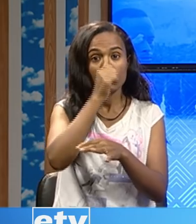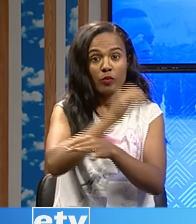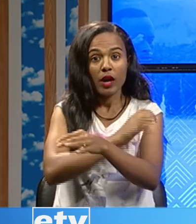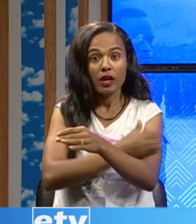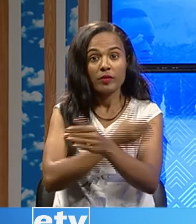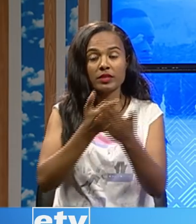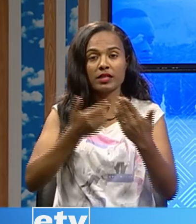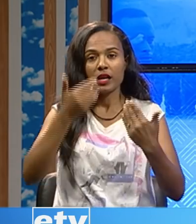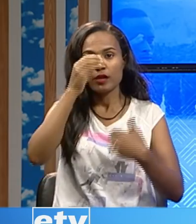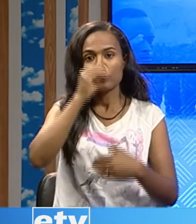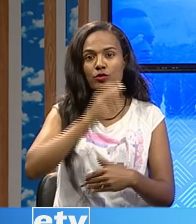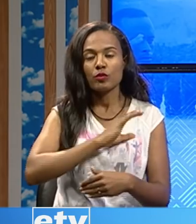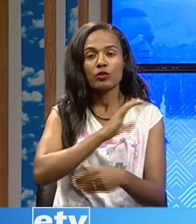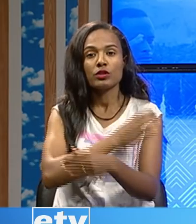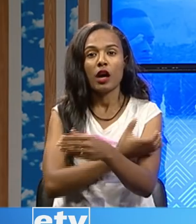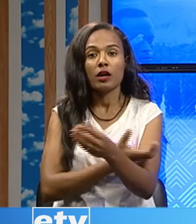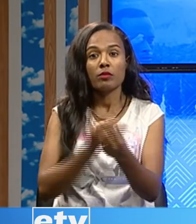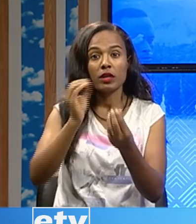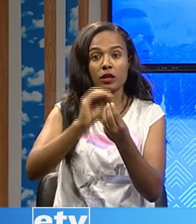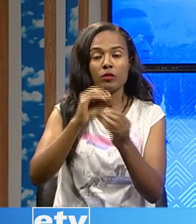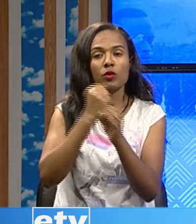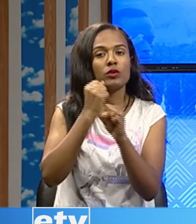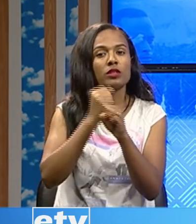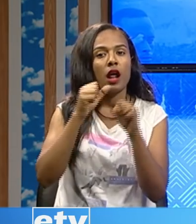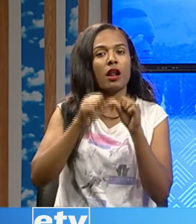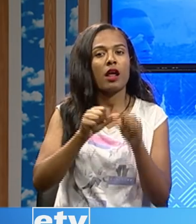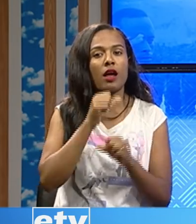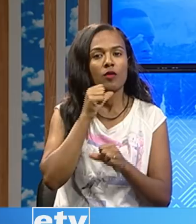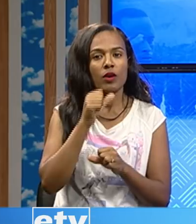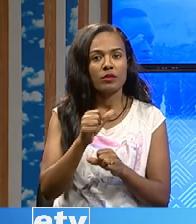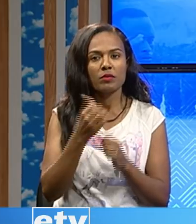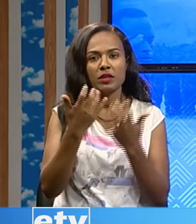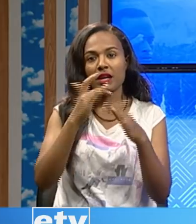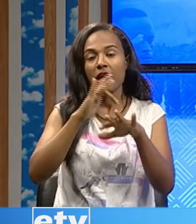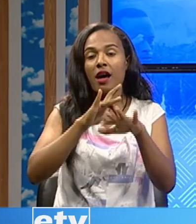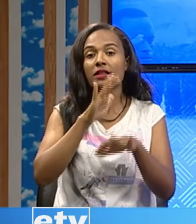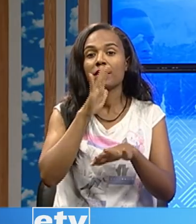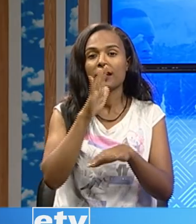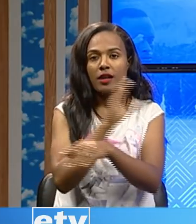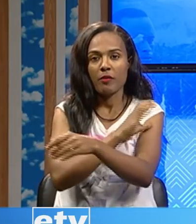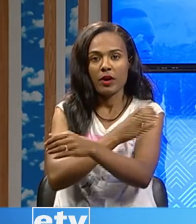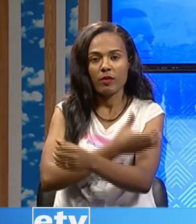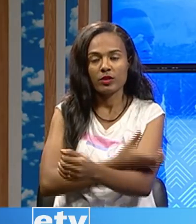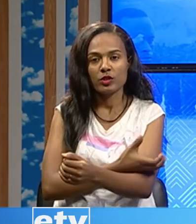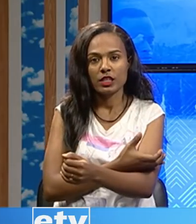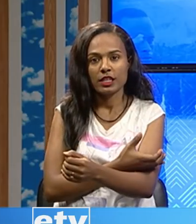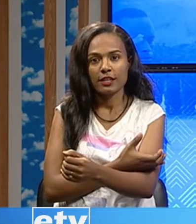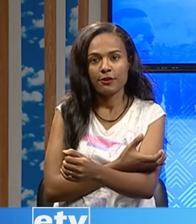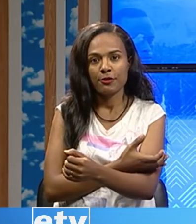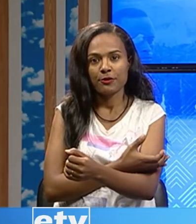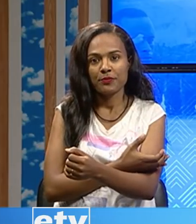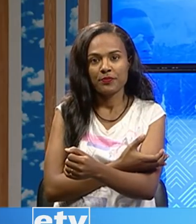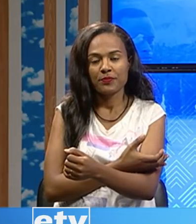ያላችሁ ሰዎች አቅም እንኳን ተደምሮ ስራ ላይ አለም እንኳን የኢትዮጵያ አቅም አልተነካም። አቅማችን